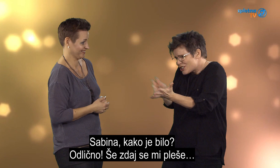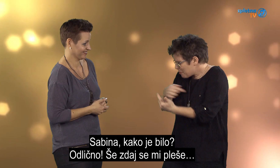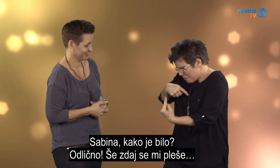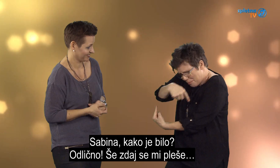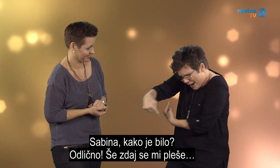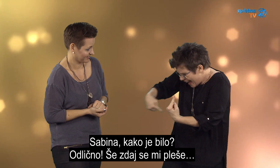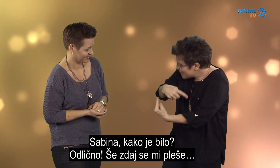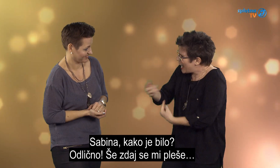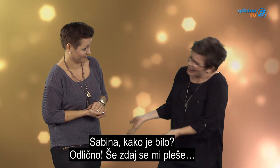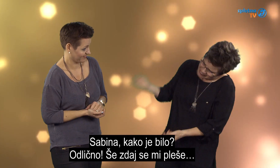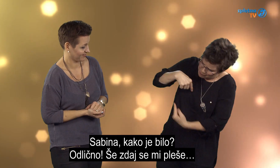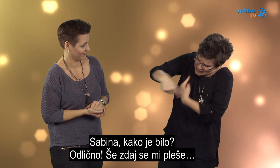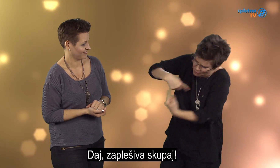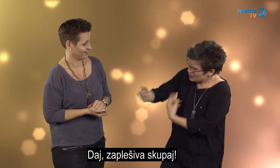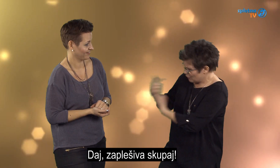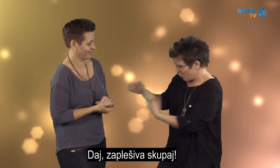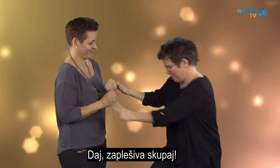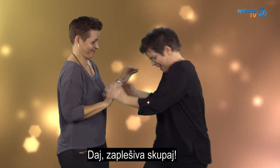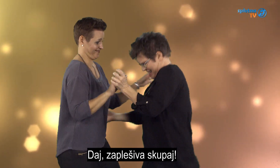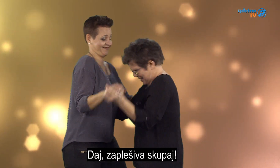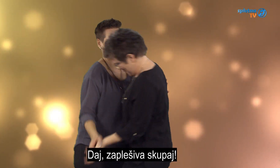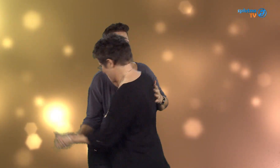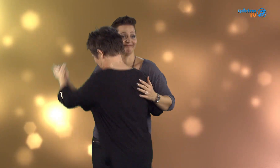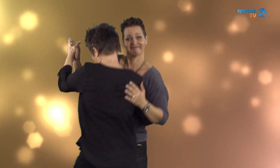Odlično, še zdaj se mi pleše. Daj, zaplešiva skupaj.